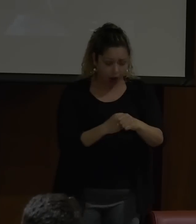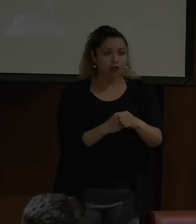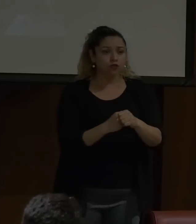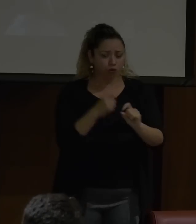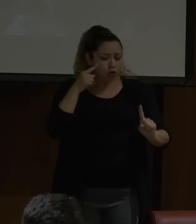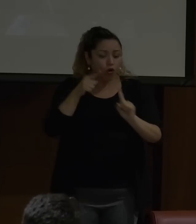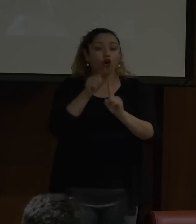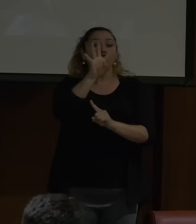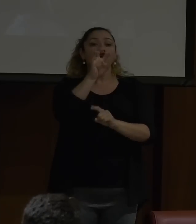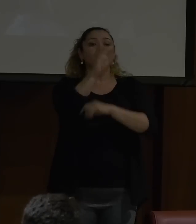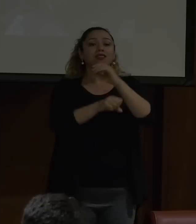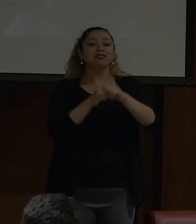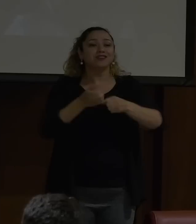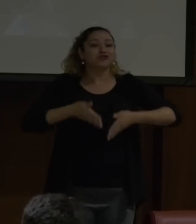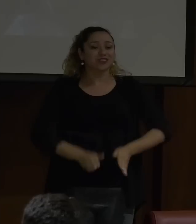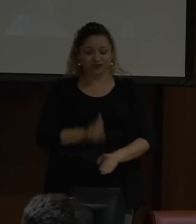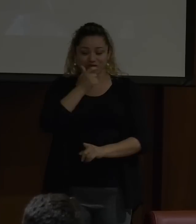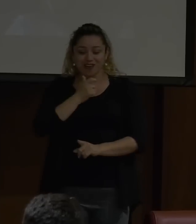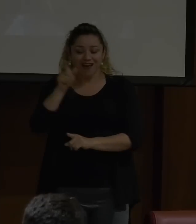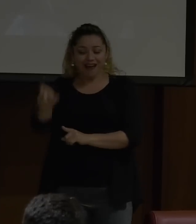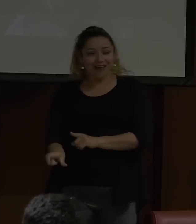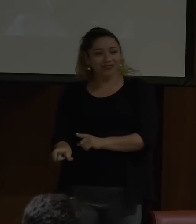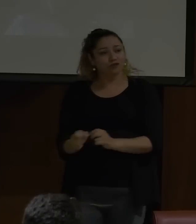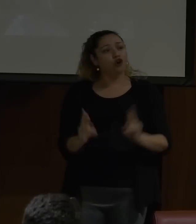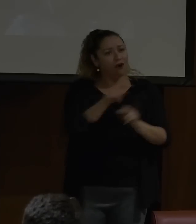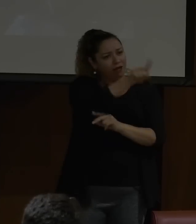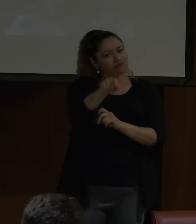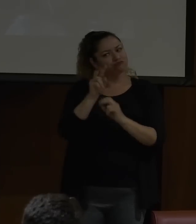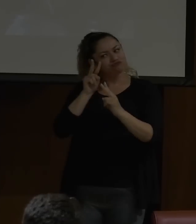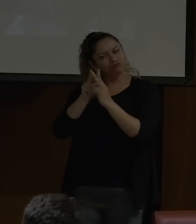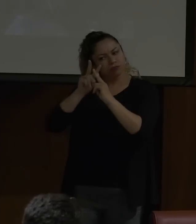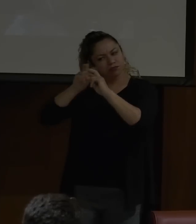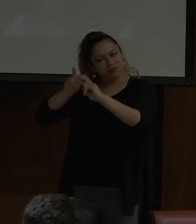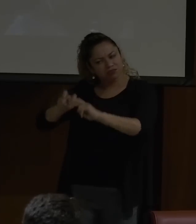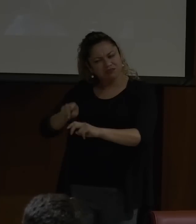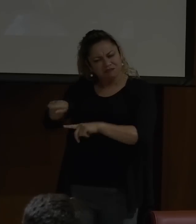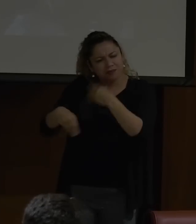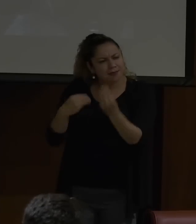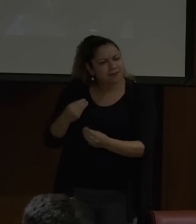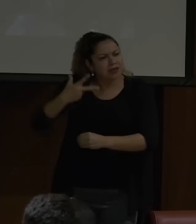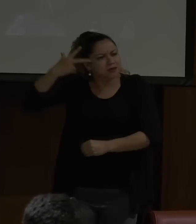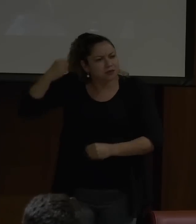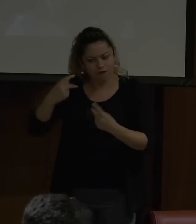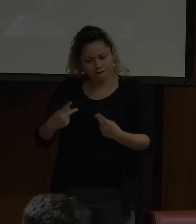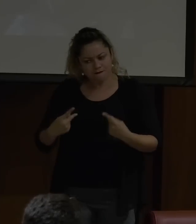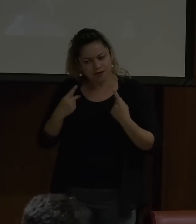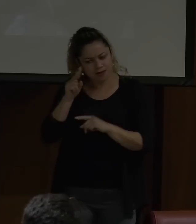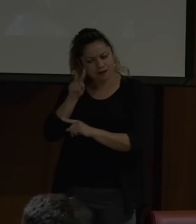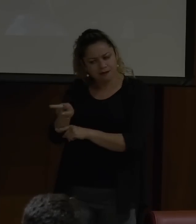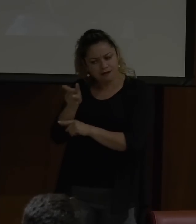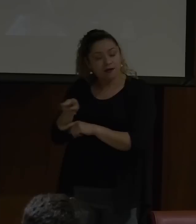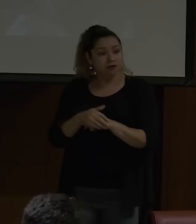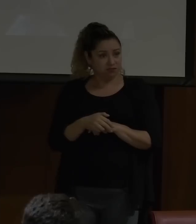de su nacimiento, nos volquemos a conocer un poquito más la obra de Leandro Díaz, la historia de Leandro Díaz. Aquí